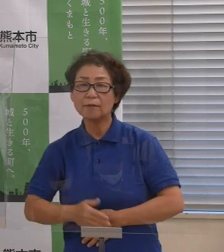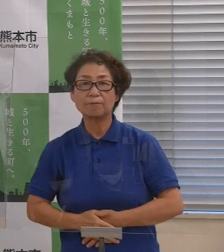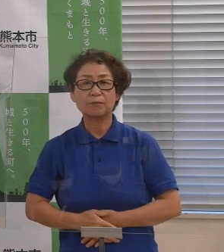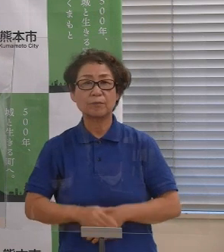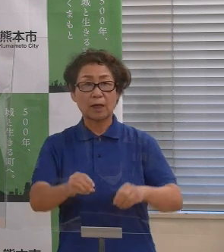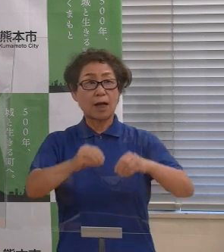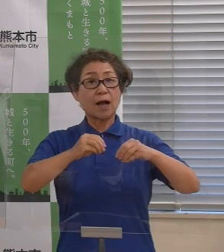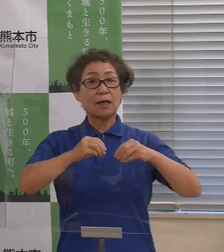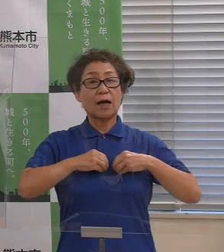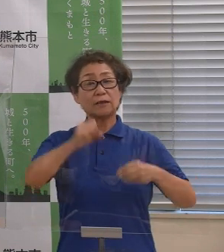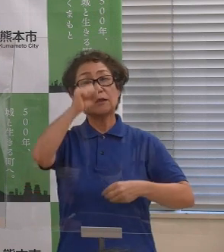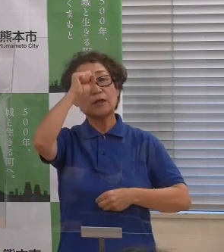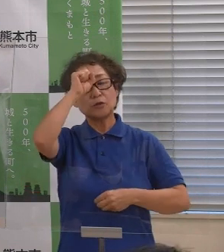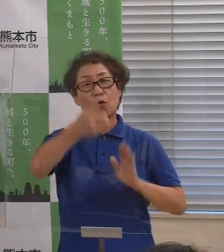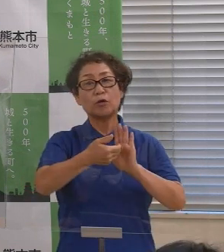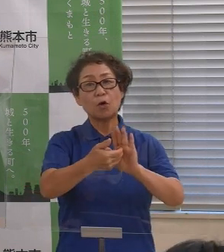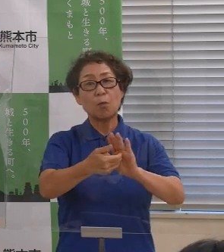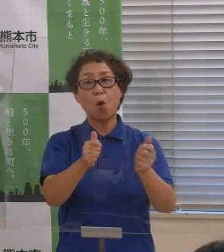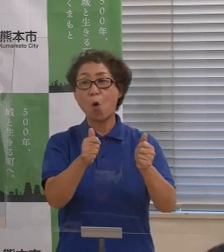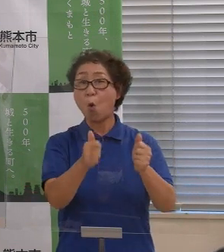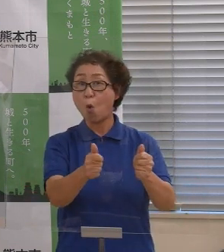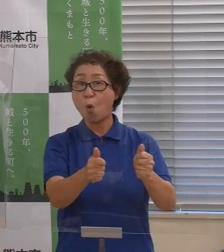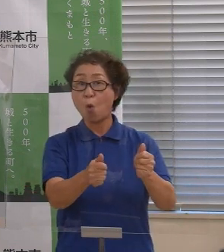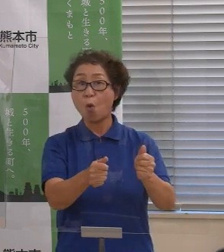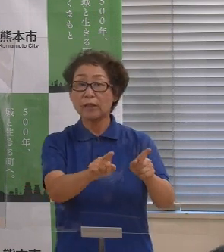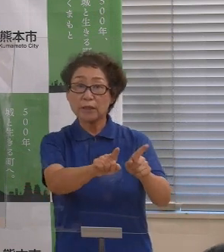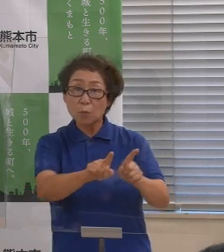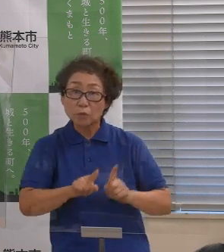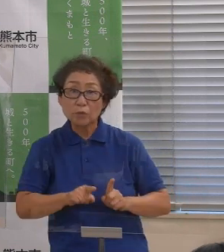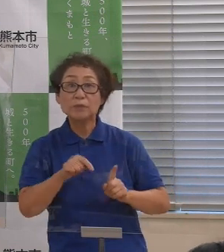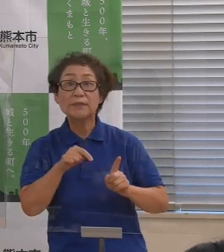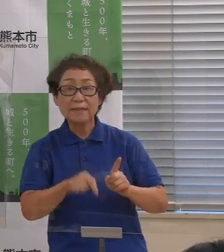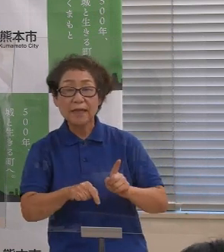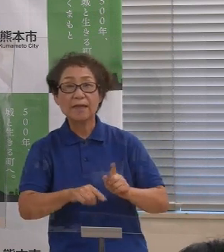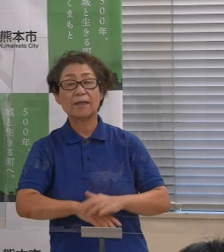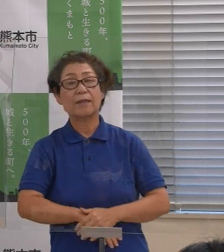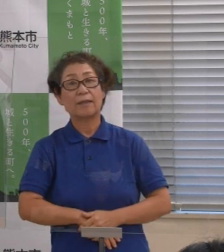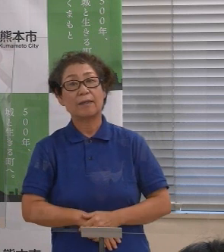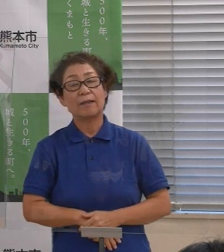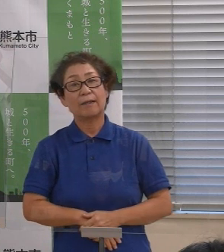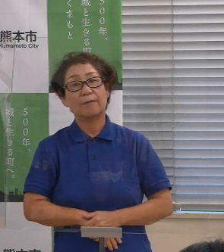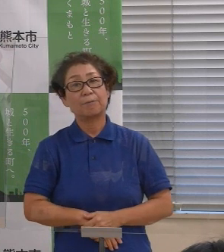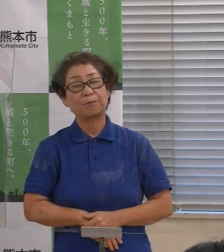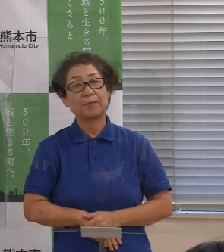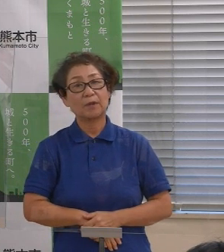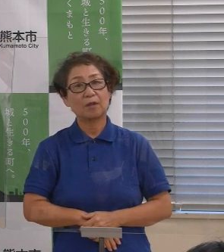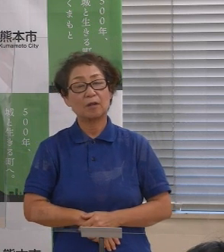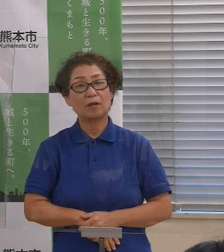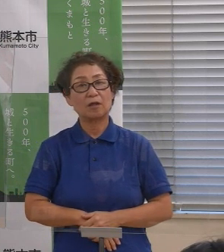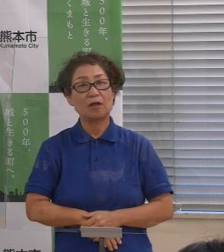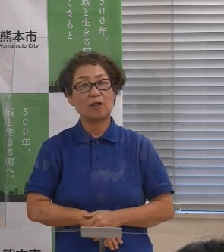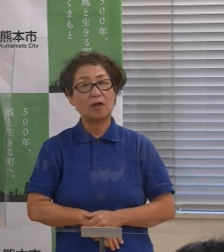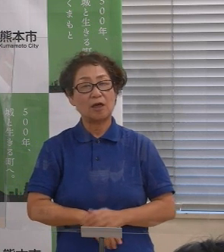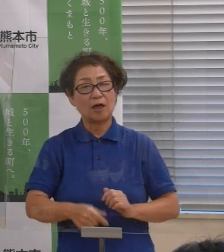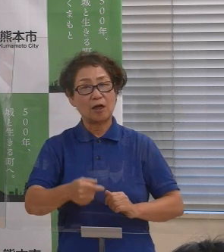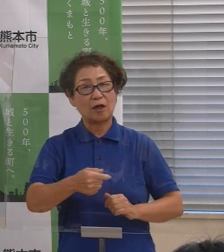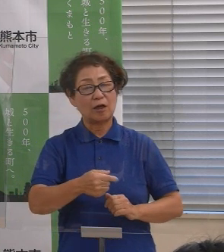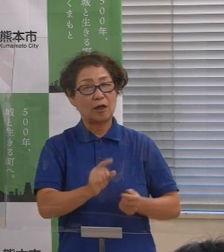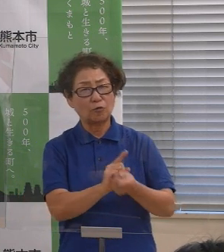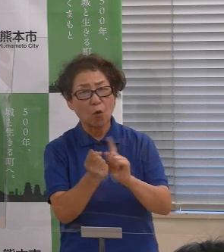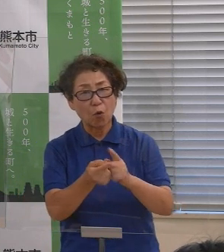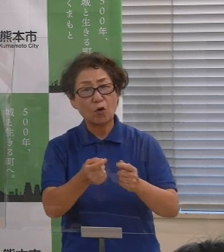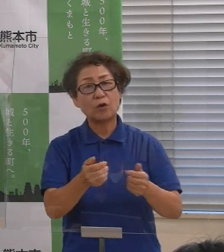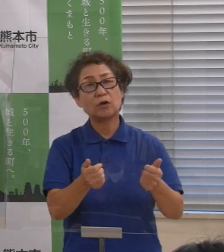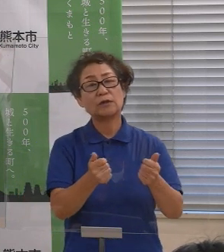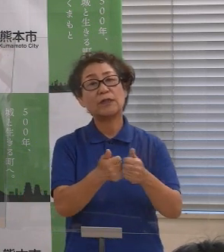感染症予防法に基づいてですね、そういう濃厚接触者の方